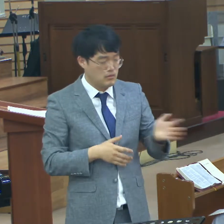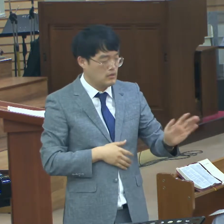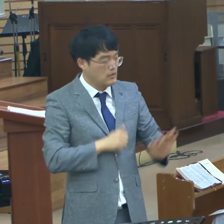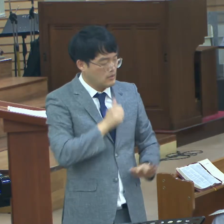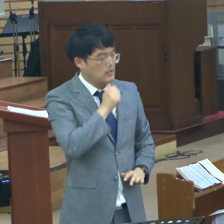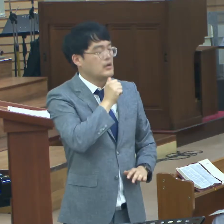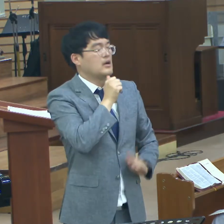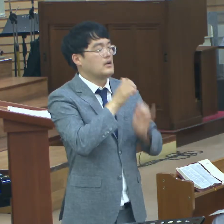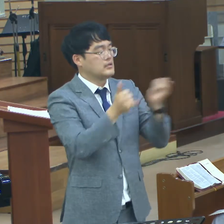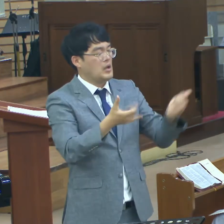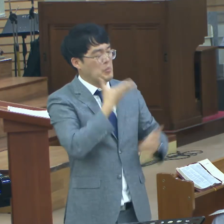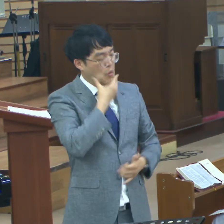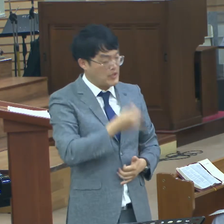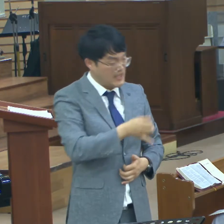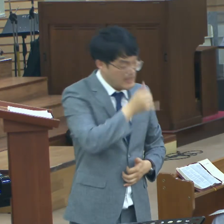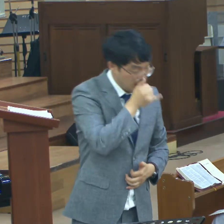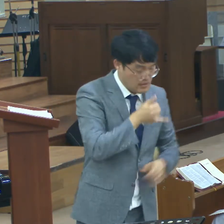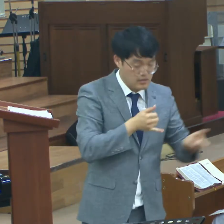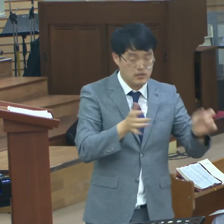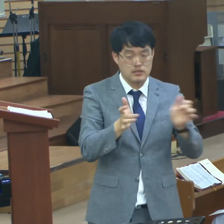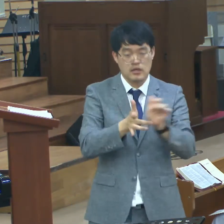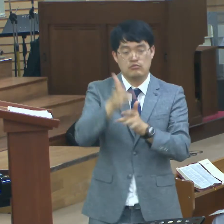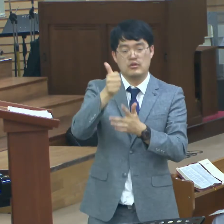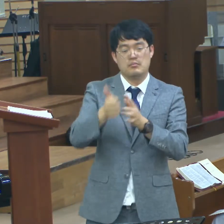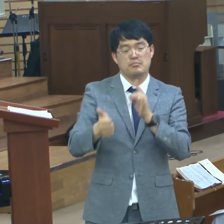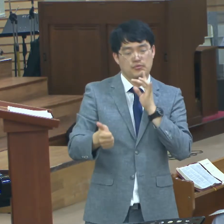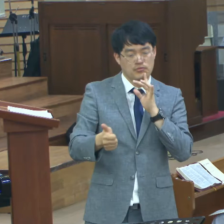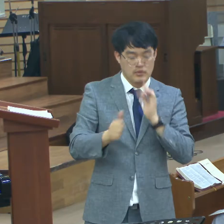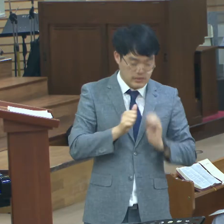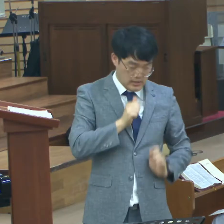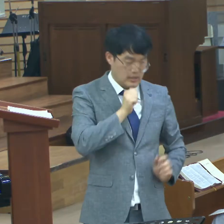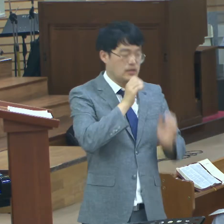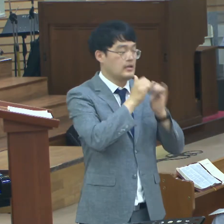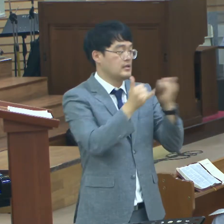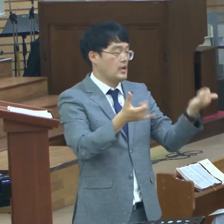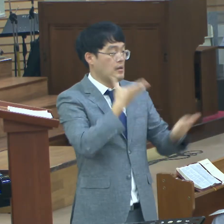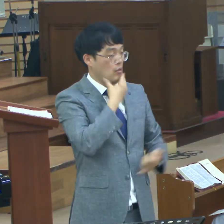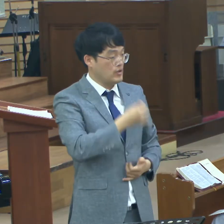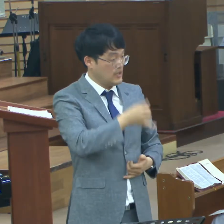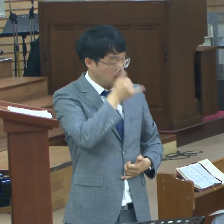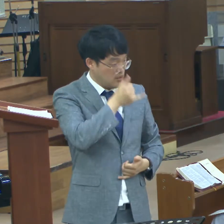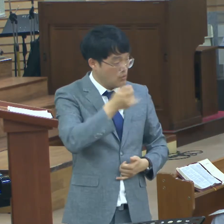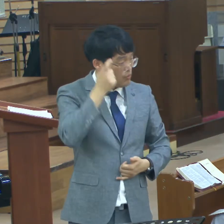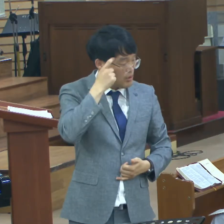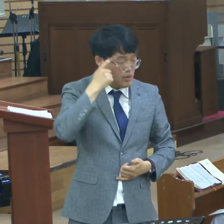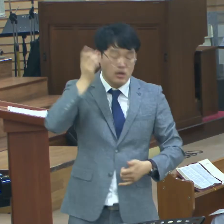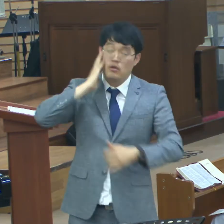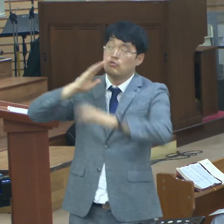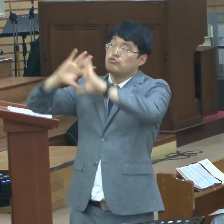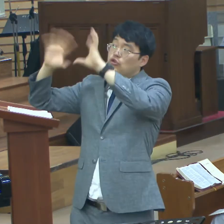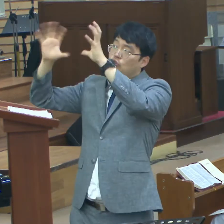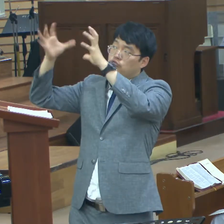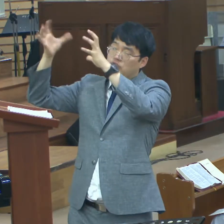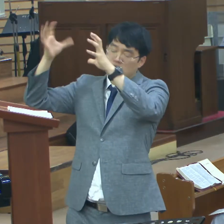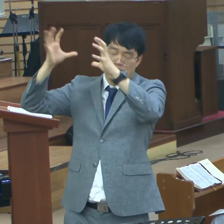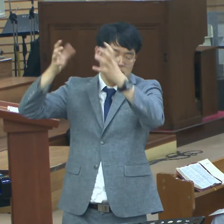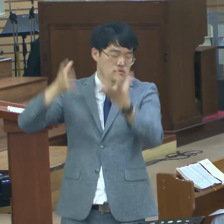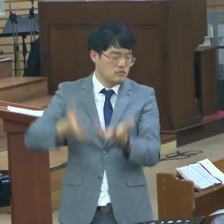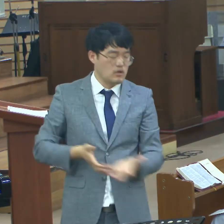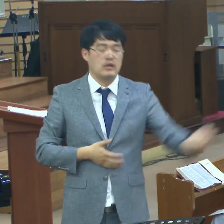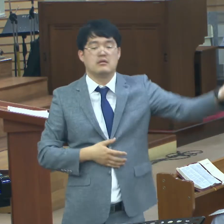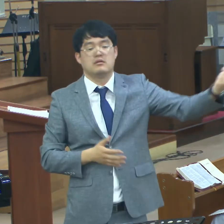말씀하신 분은 예수님밖에 없어요. 가난한 자는 복이 있나니 천국이 그들의 것이며. 부자 정도가